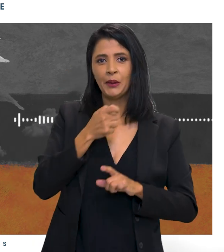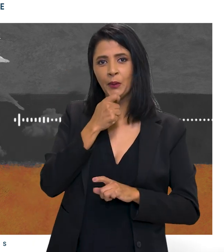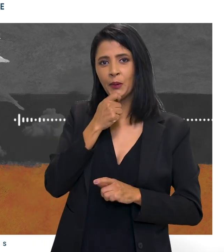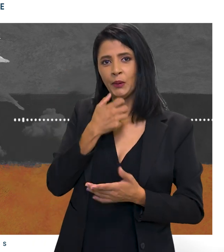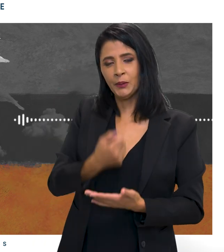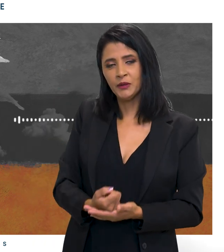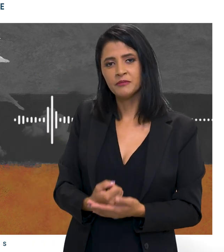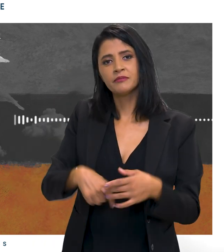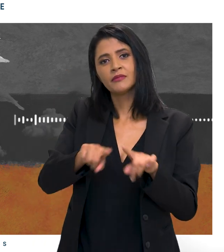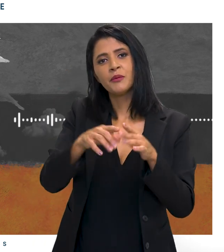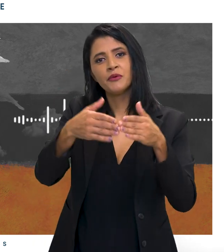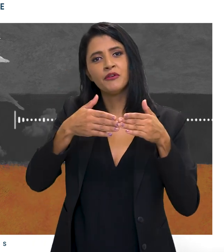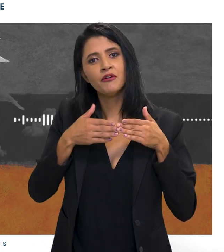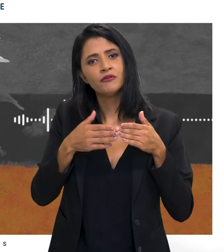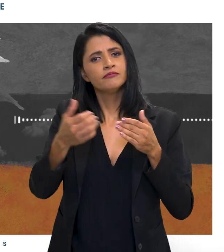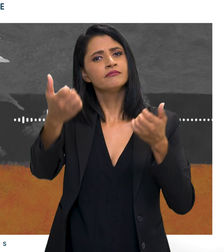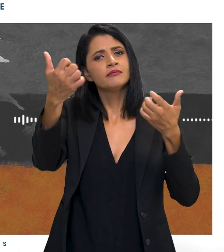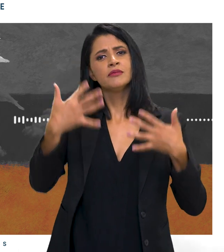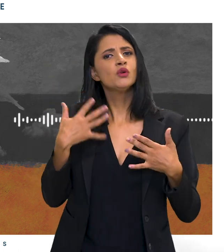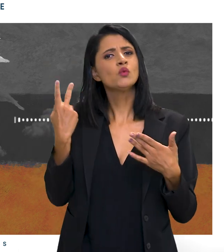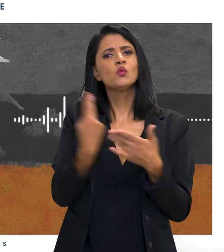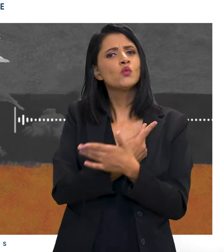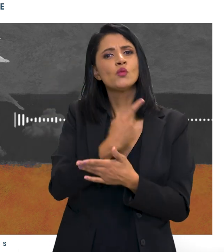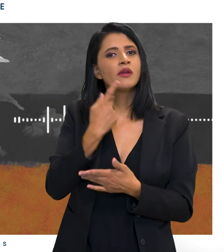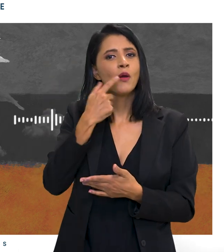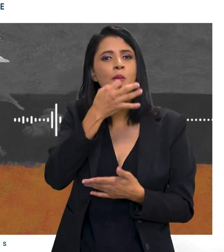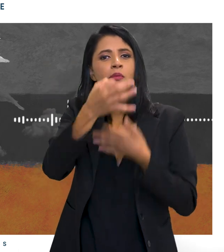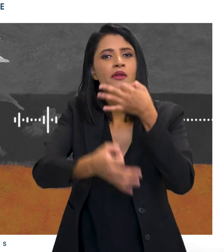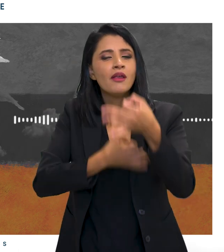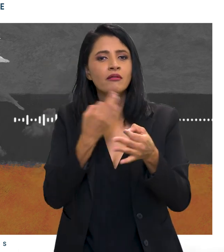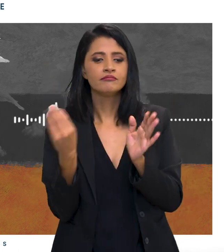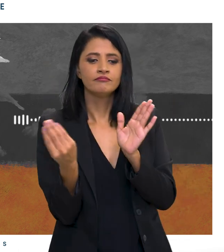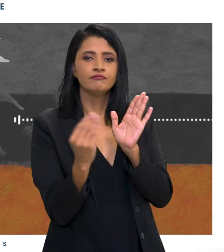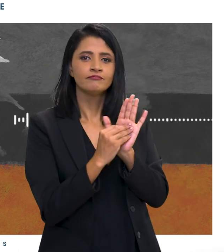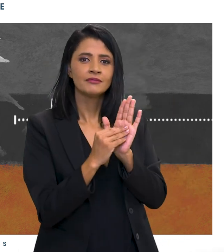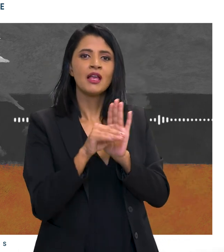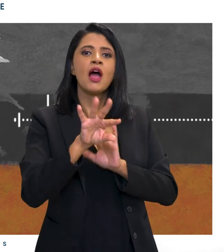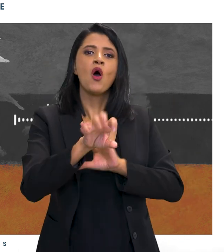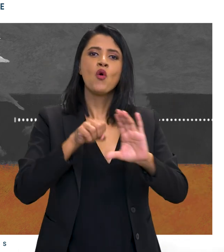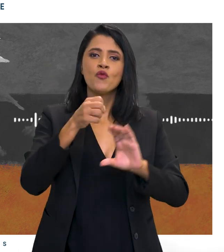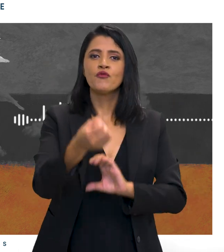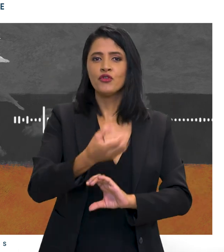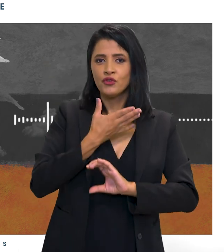de podcast. E, por favor, nos conte o que achou deixando uma mensagem em